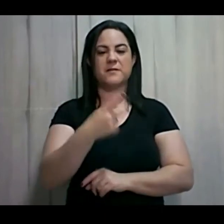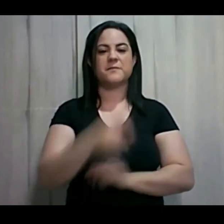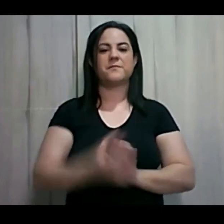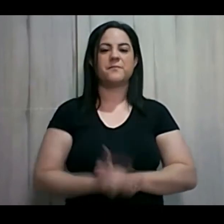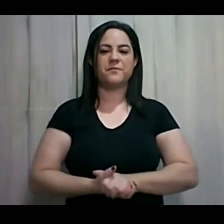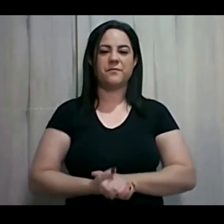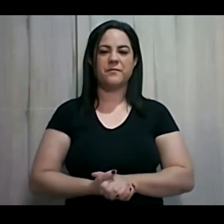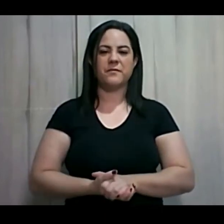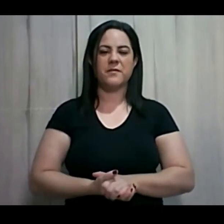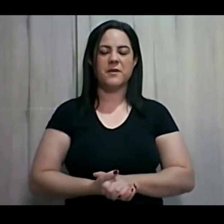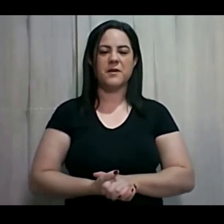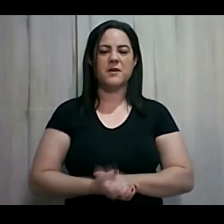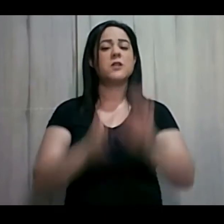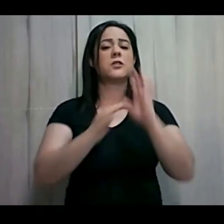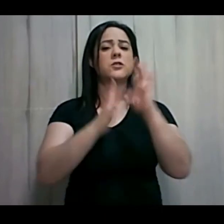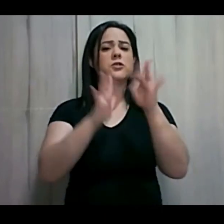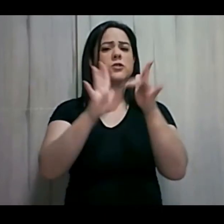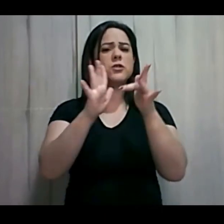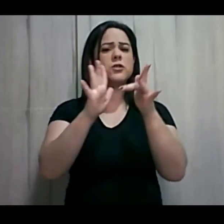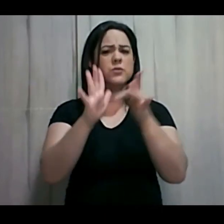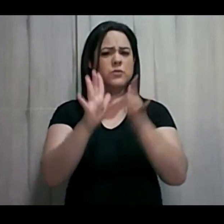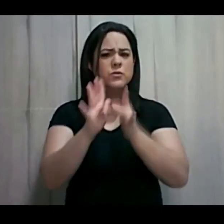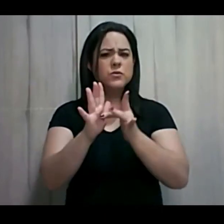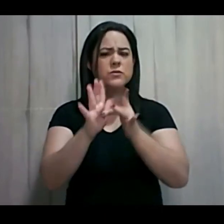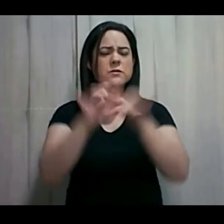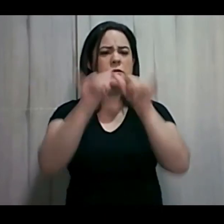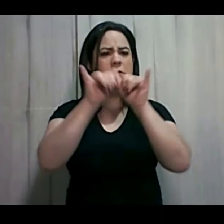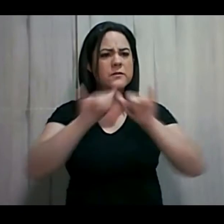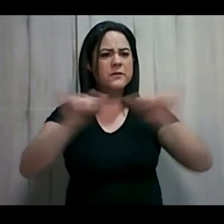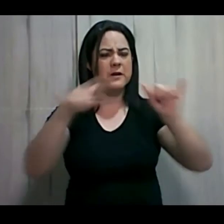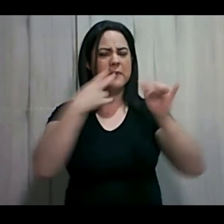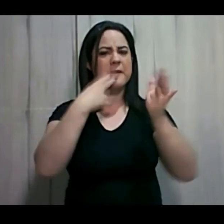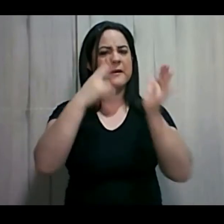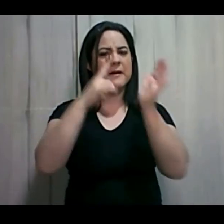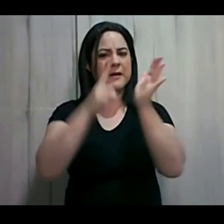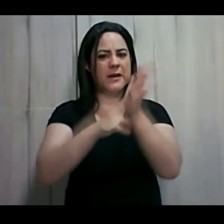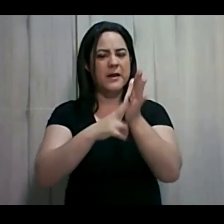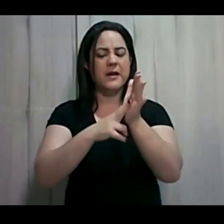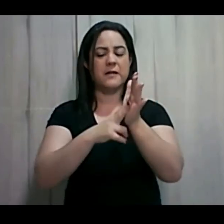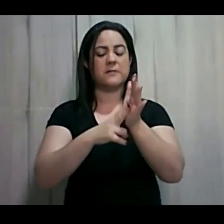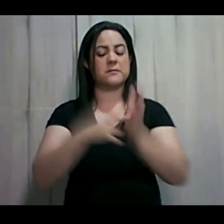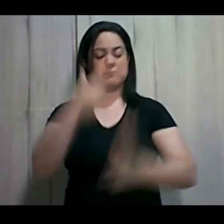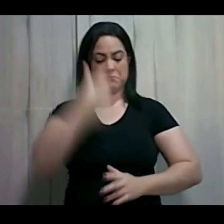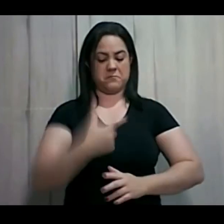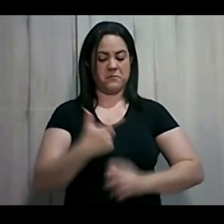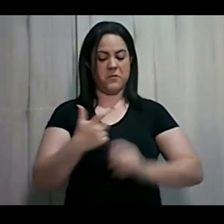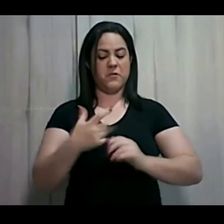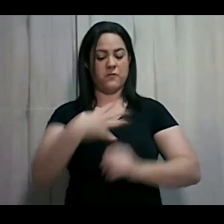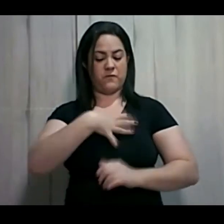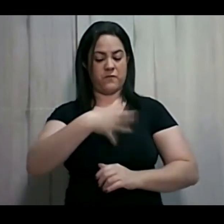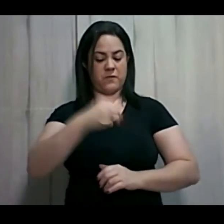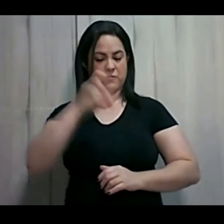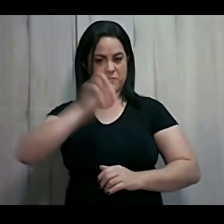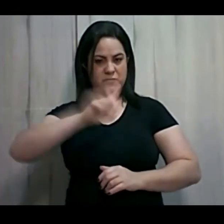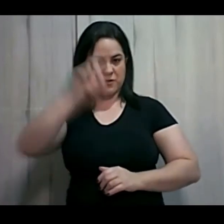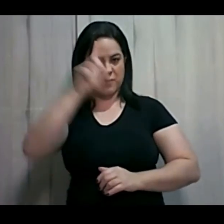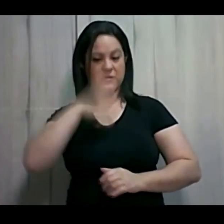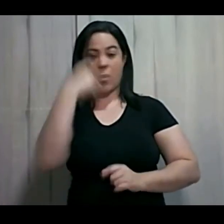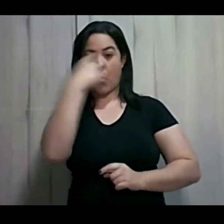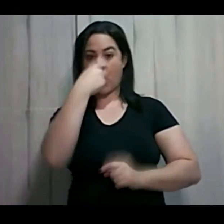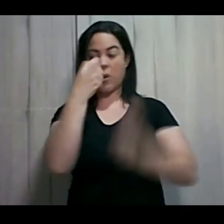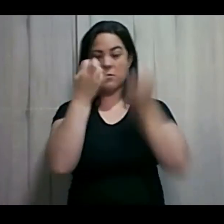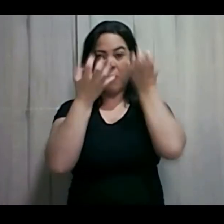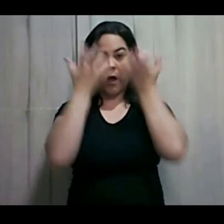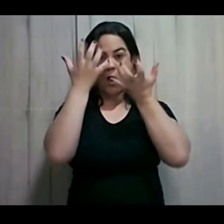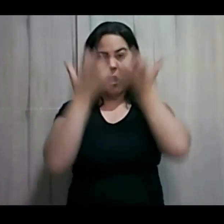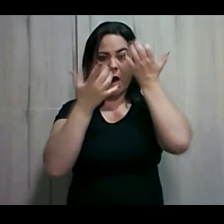anjo da igreja de Tiatira escreve: Isto diz o Filho de Deus, que tem seus olhos como chama de fogo e os pés